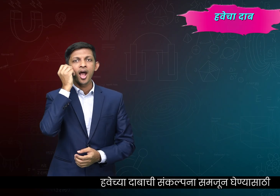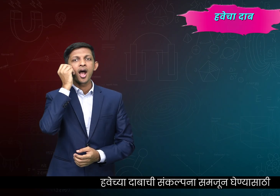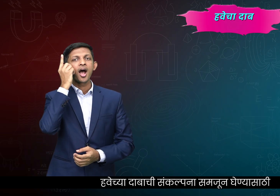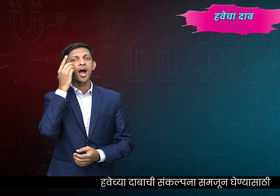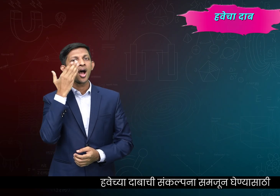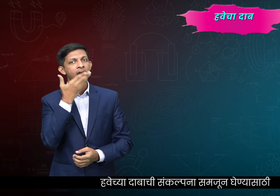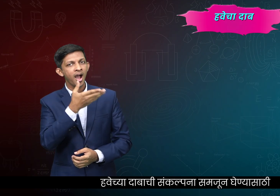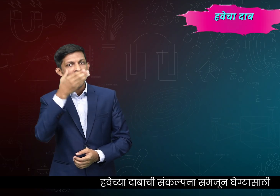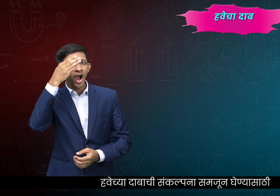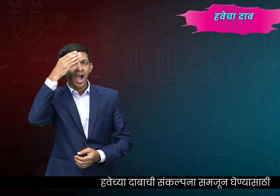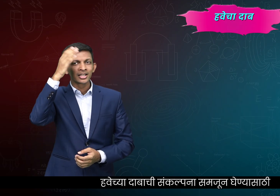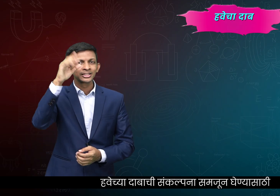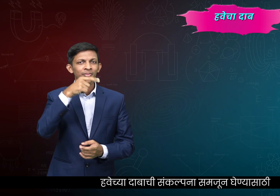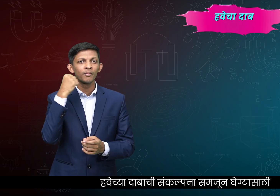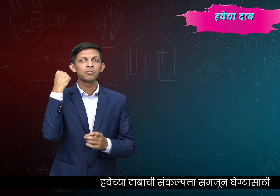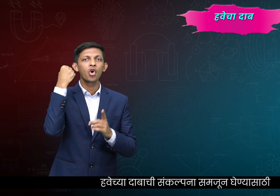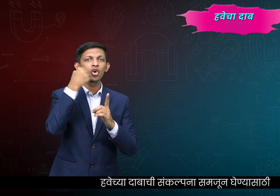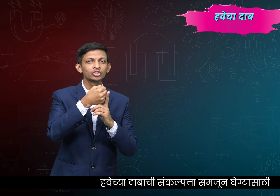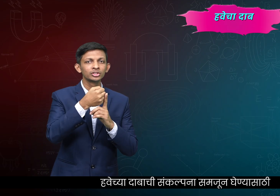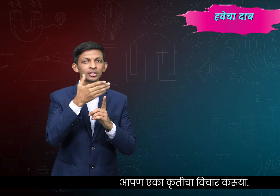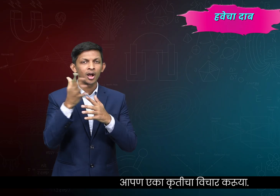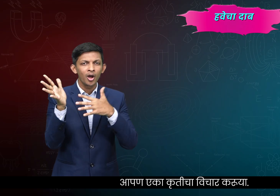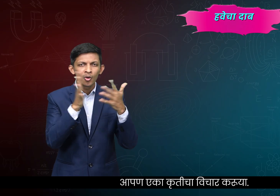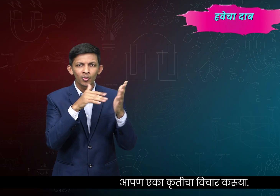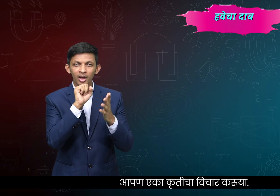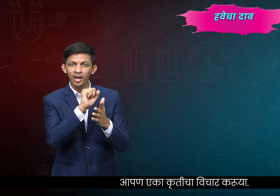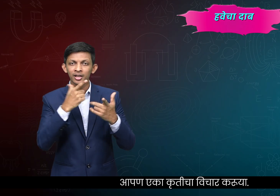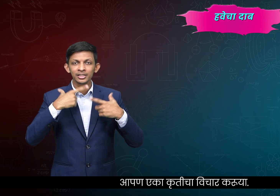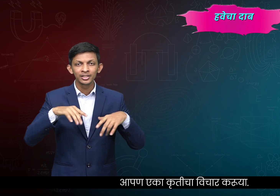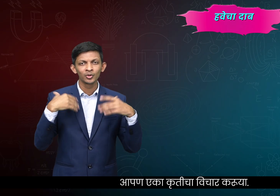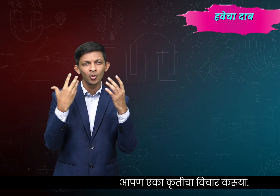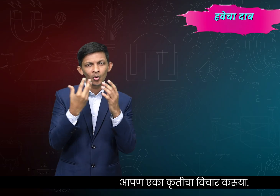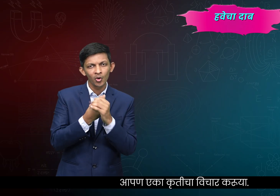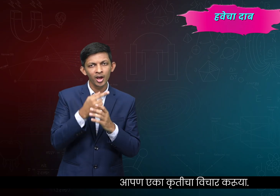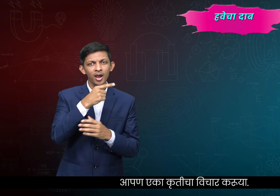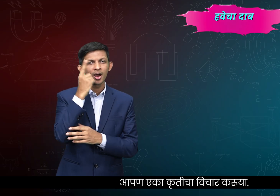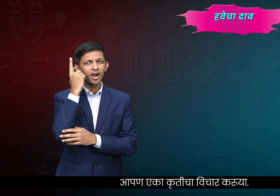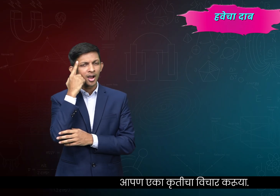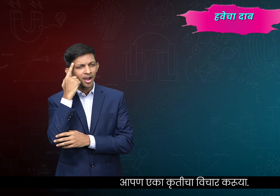हवेच्या दाबाची संकल्पना समजून घेण्यासाठी आपण एका कृतीचा विचार करूया.